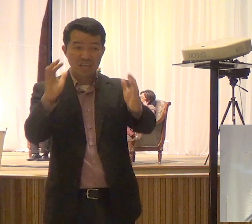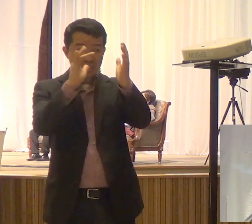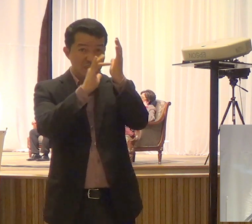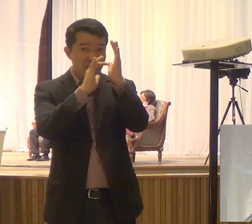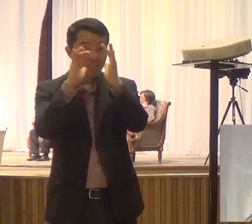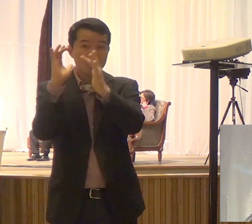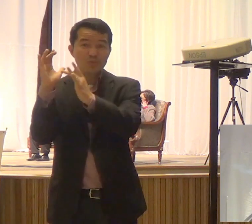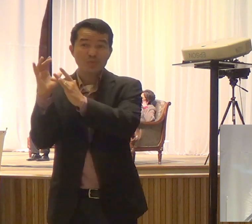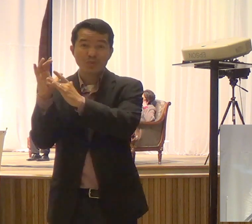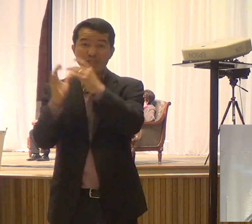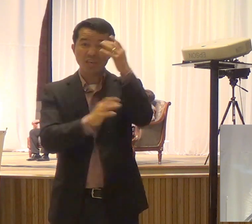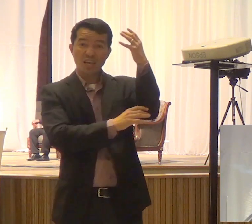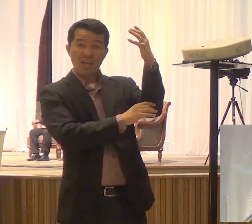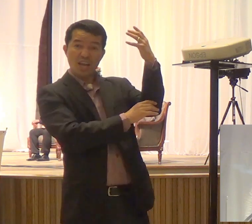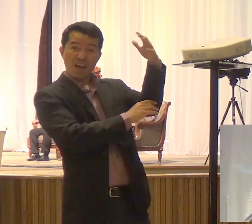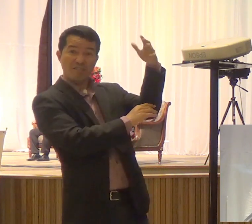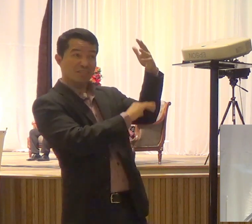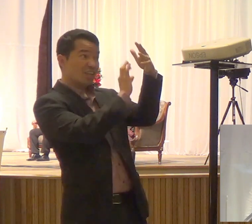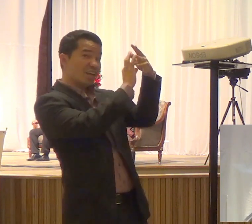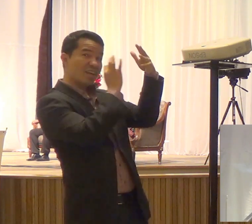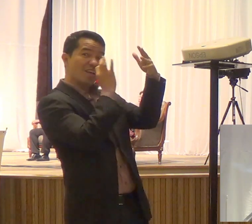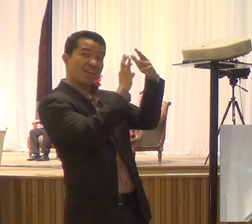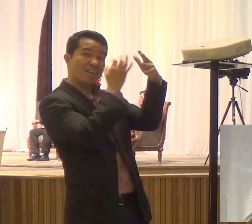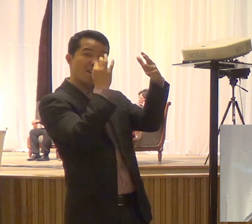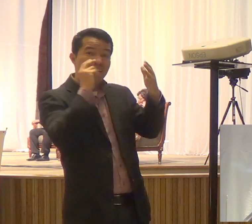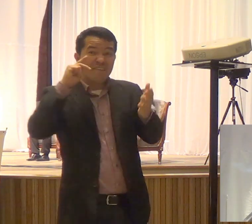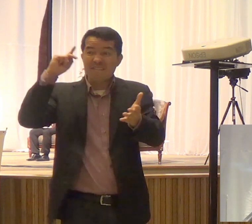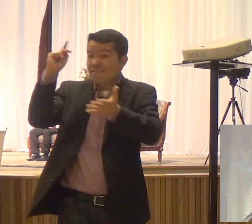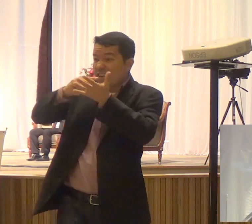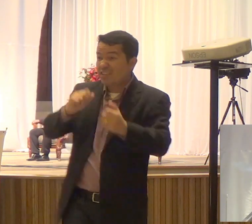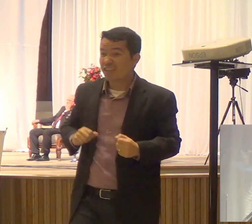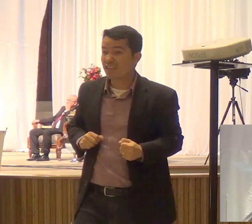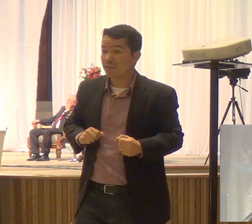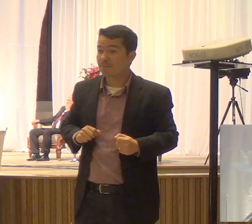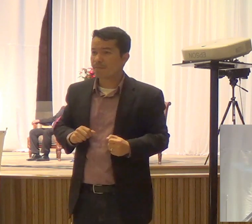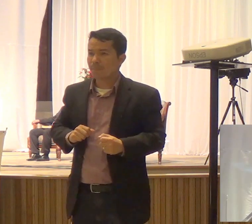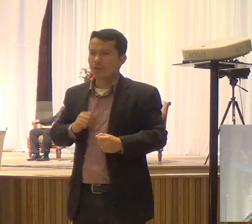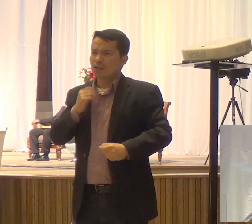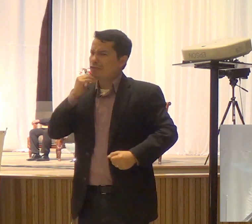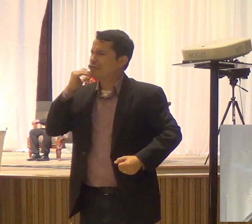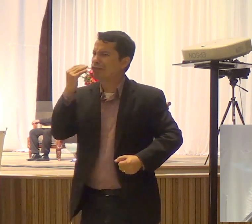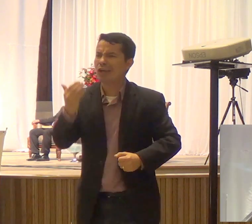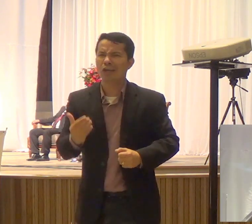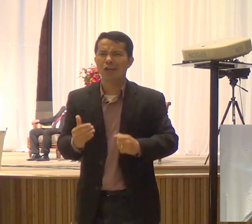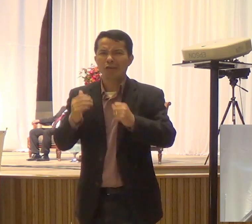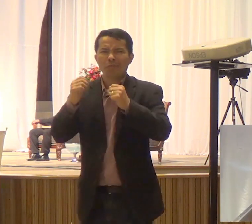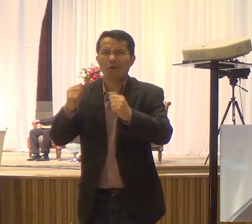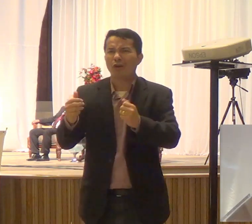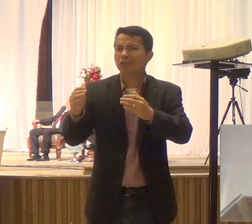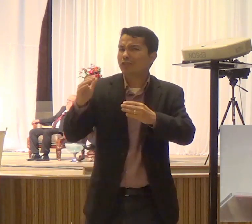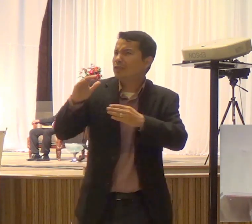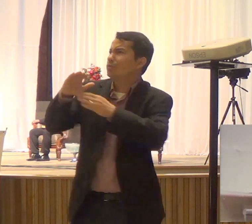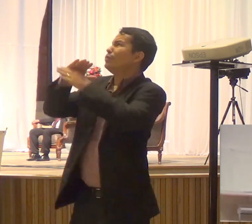Jesus é a videira verdadeira, e que ninguém pode chegar ao Senhor, ao